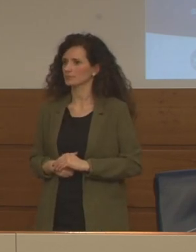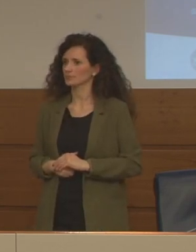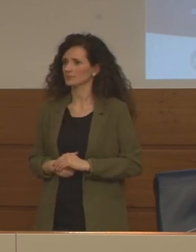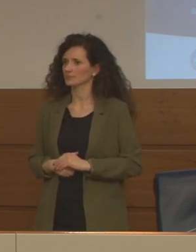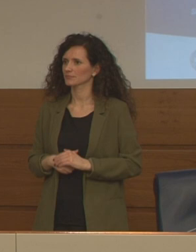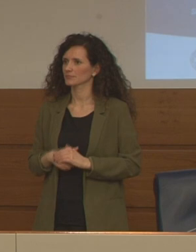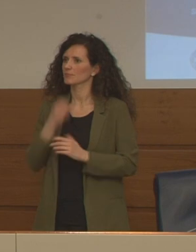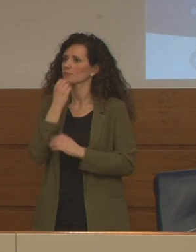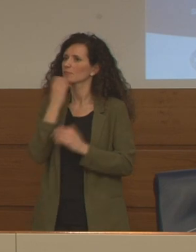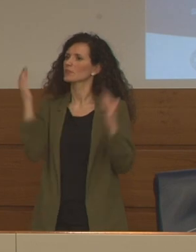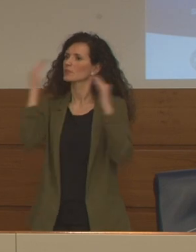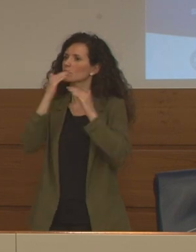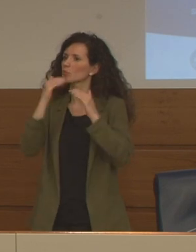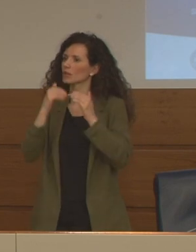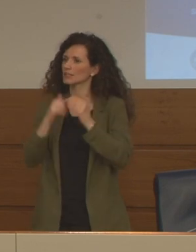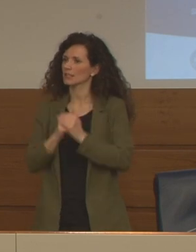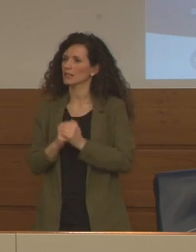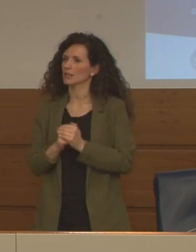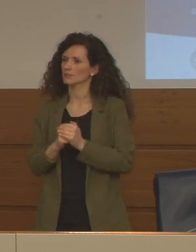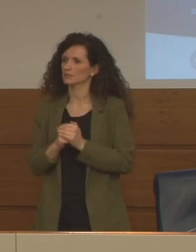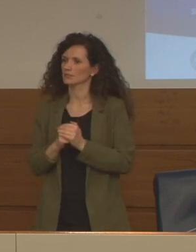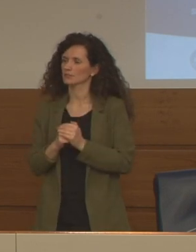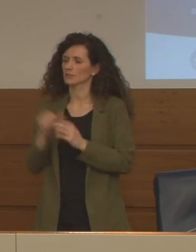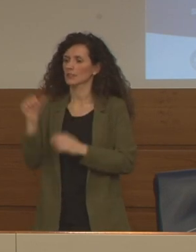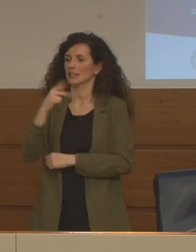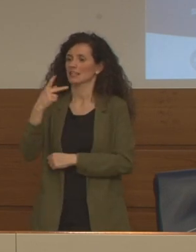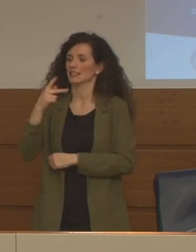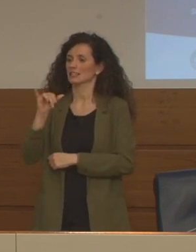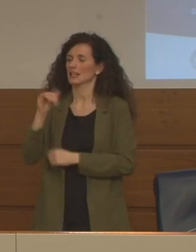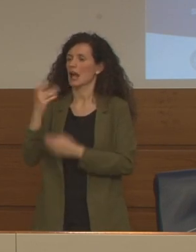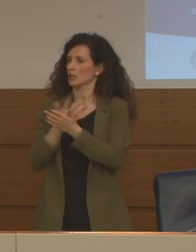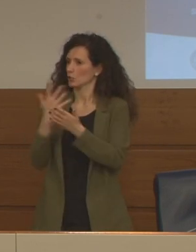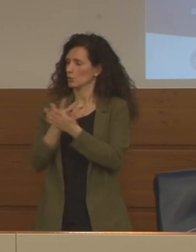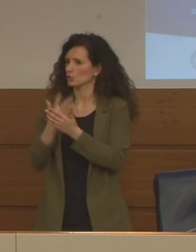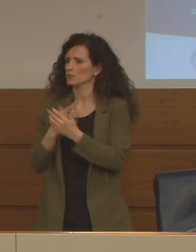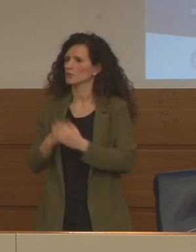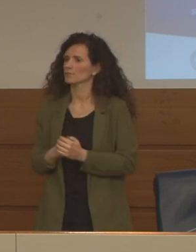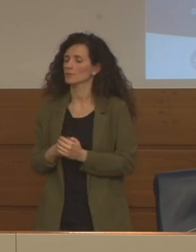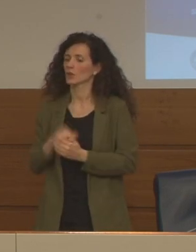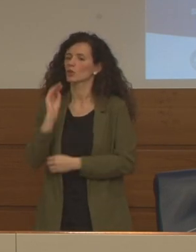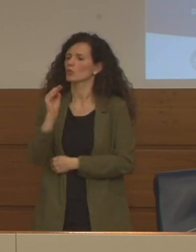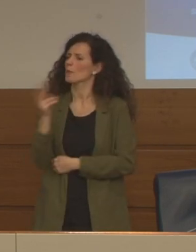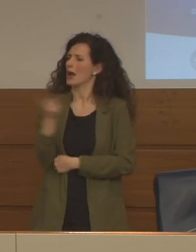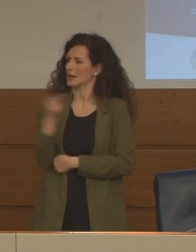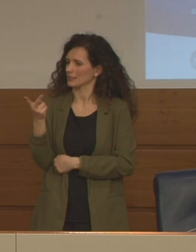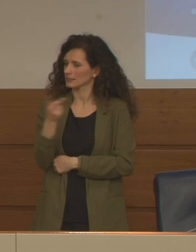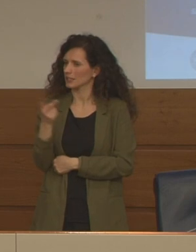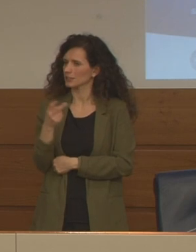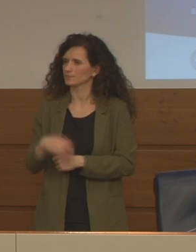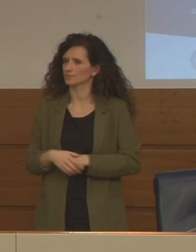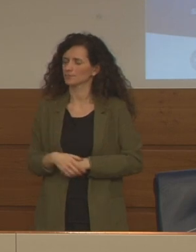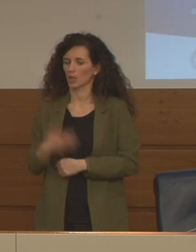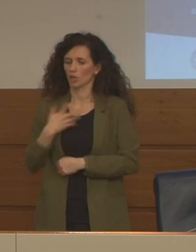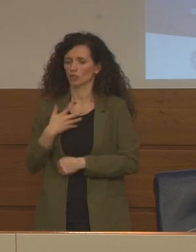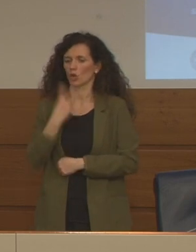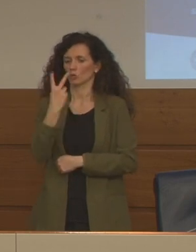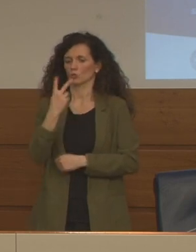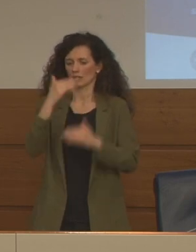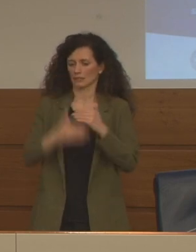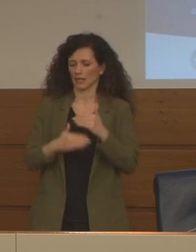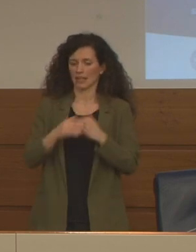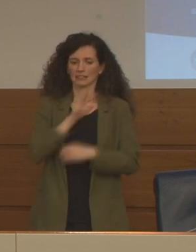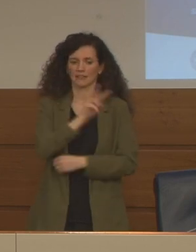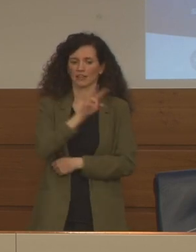sono claudia fusani per farti stare news una domanda per entrambi noi abbiamo due scadenze adesso il